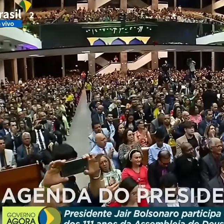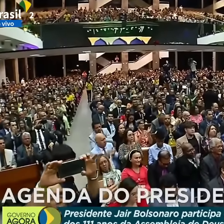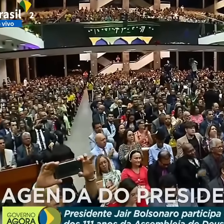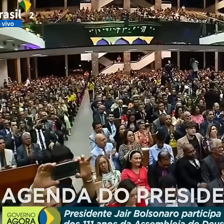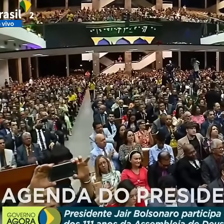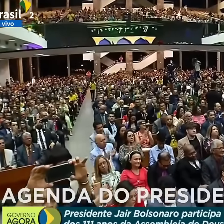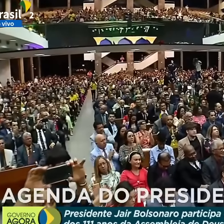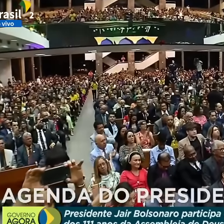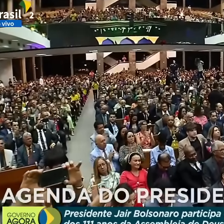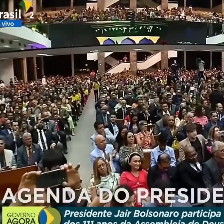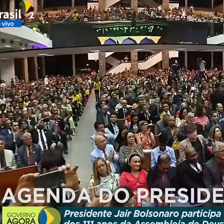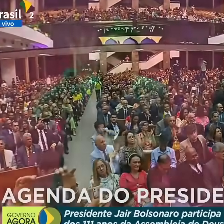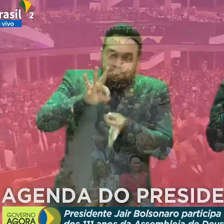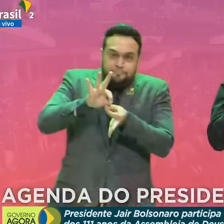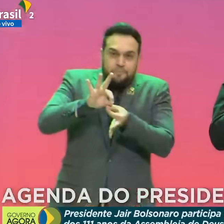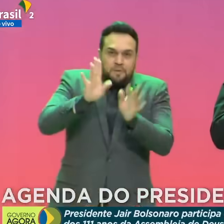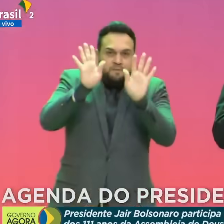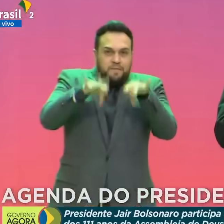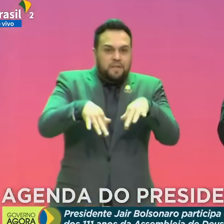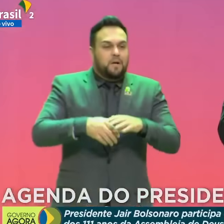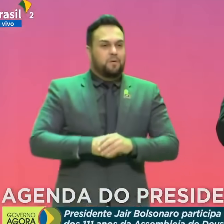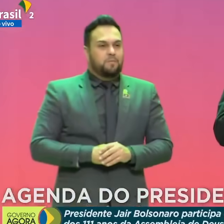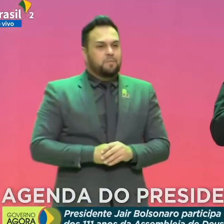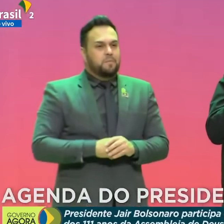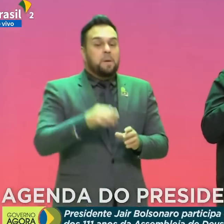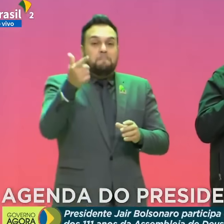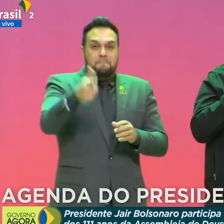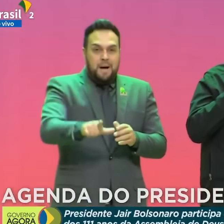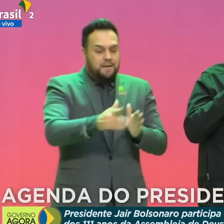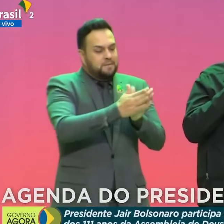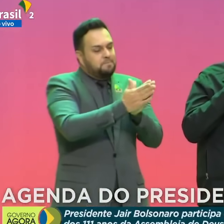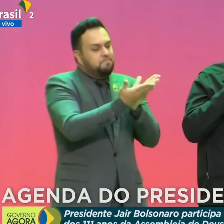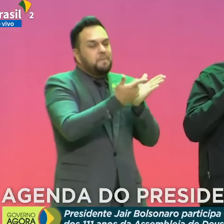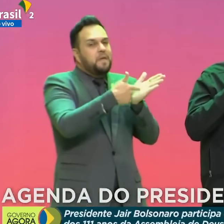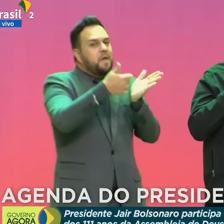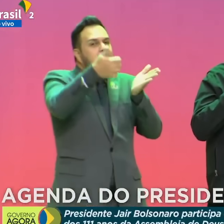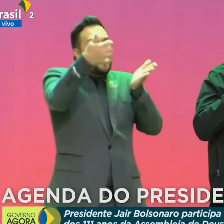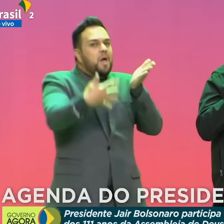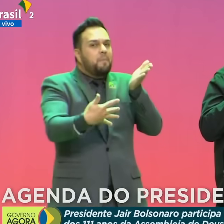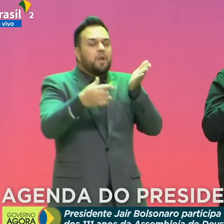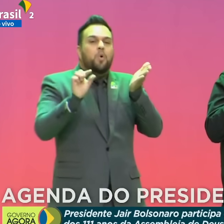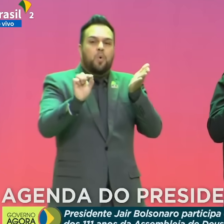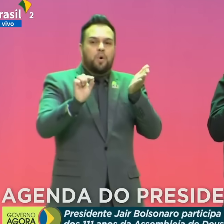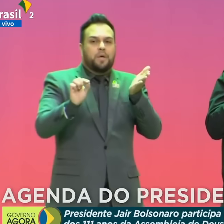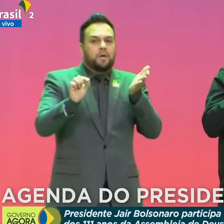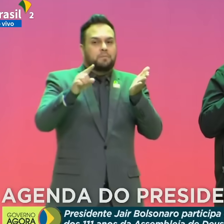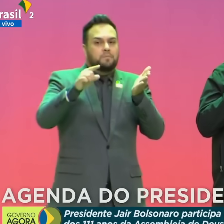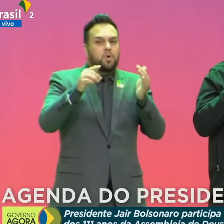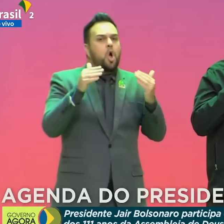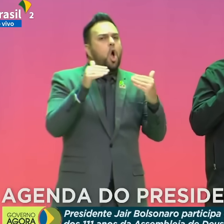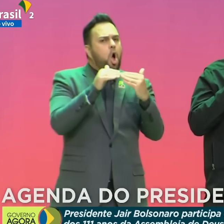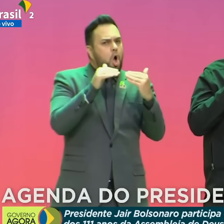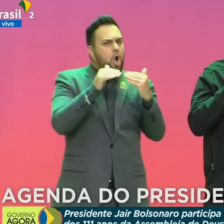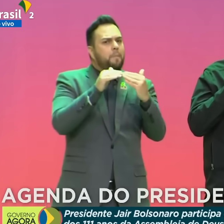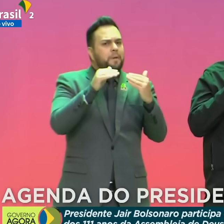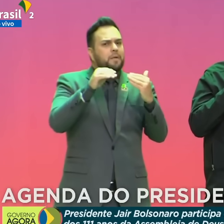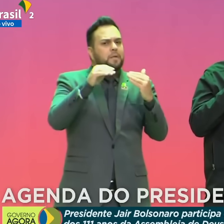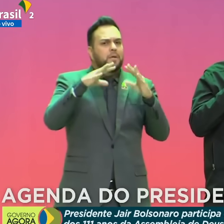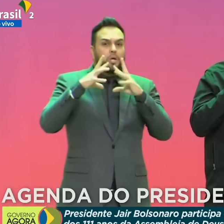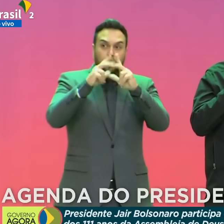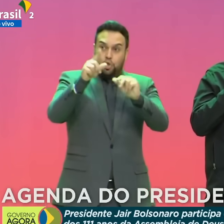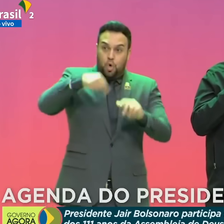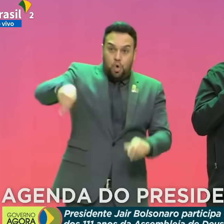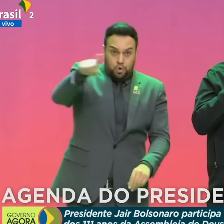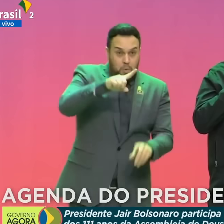Encerro com mais uma passagem bíblica, que serve para todos nós, mas